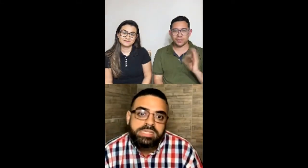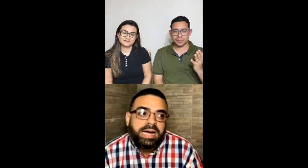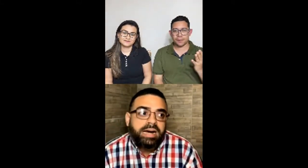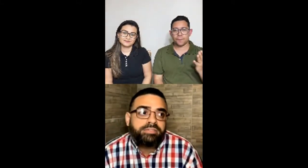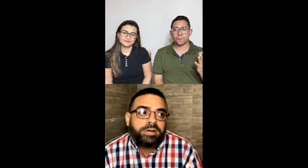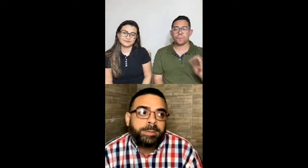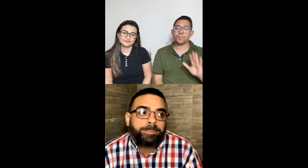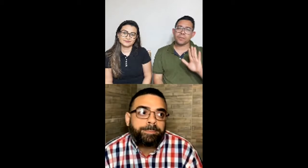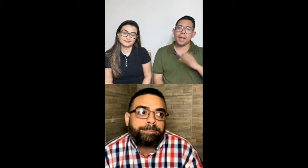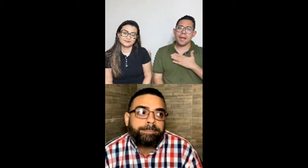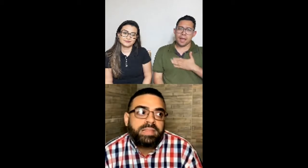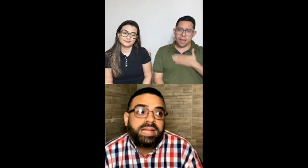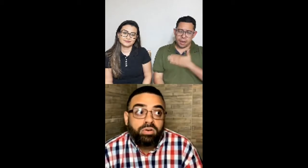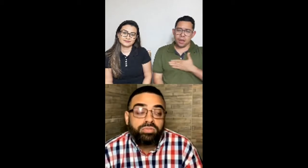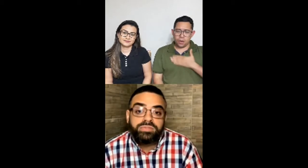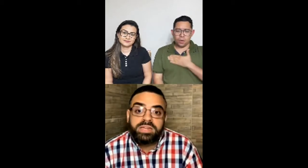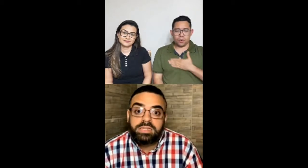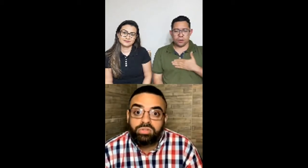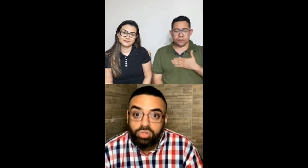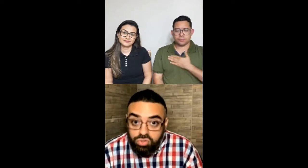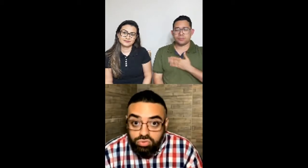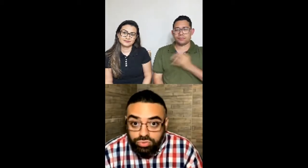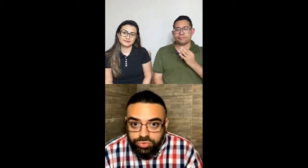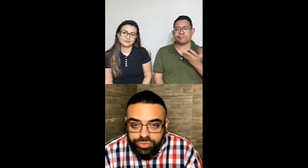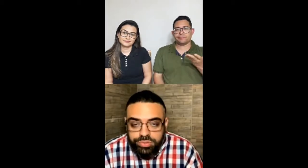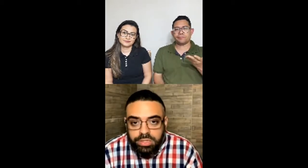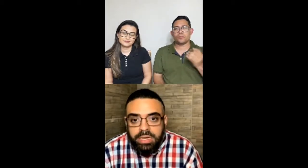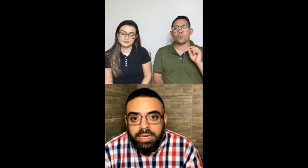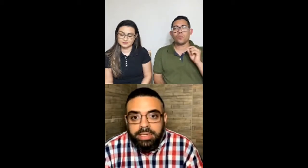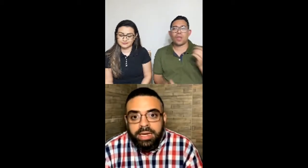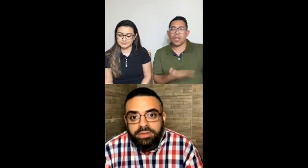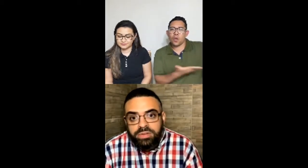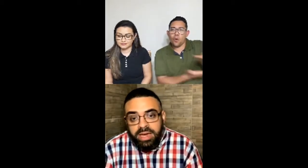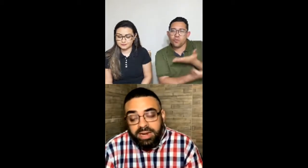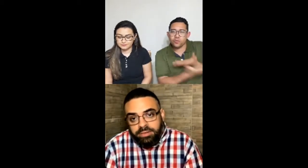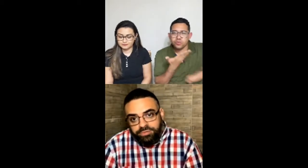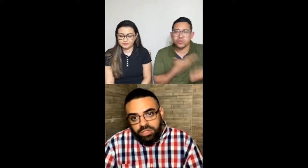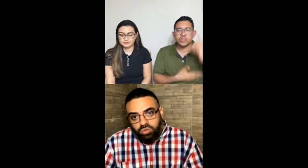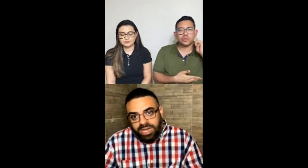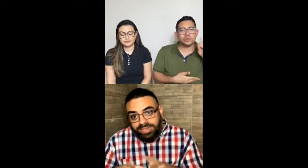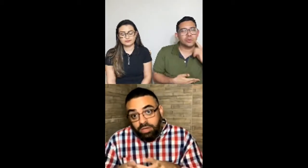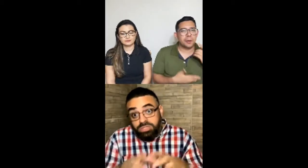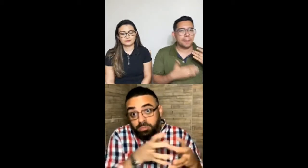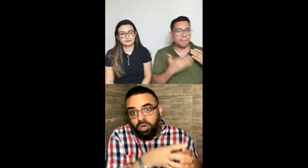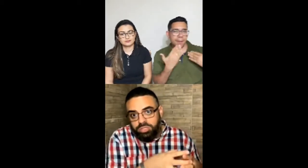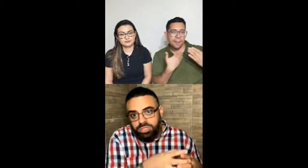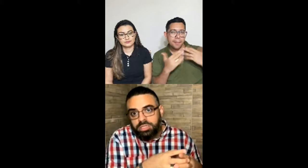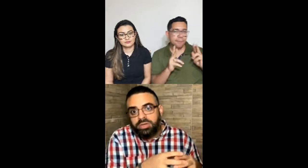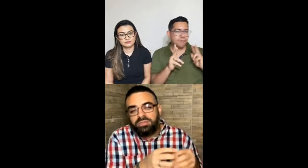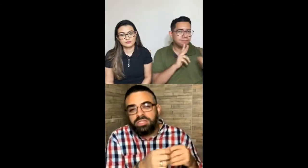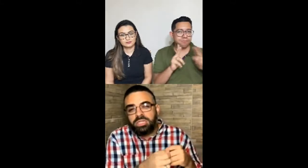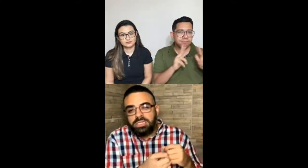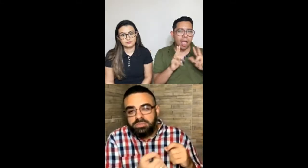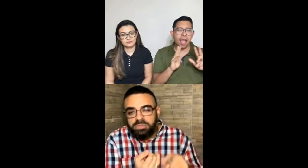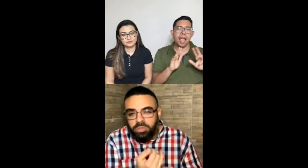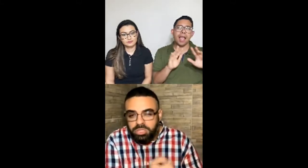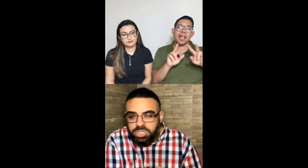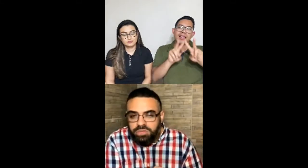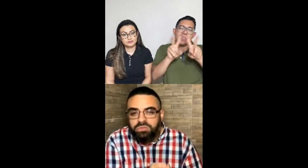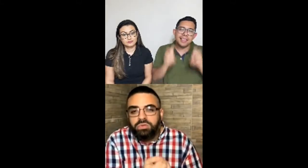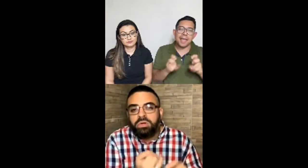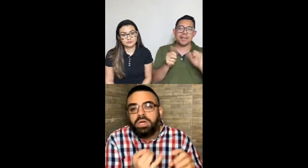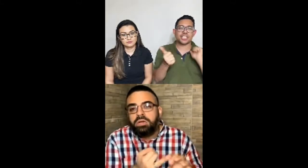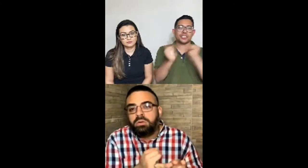nada. Eu cheguei na chegada, mas eu gostava da convivência dos surdos,